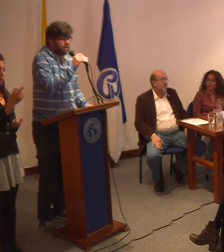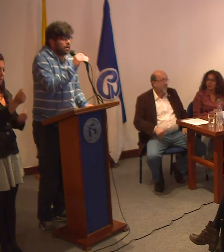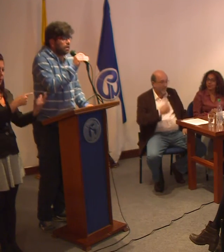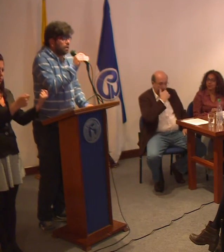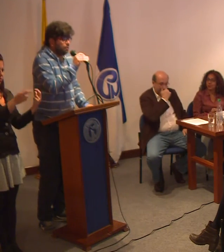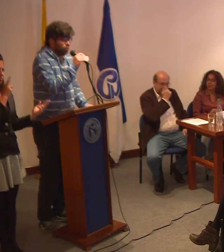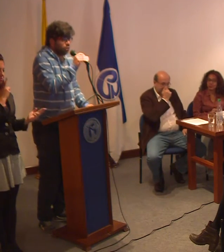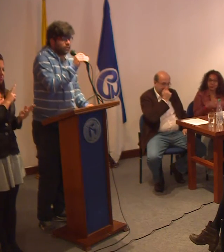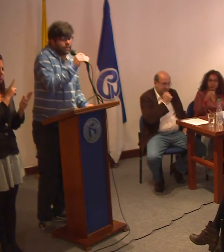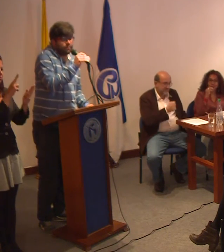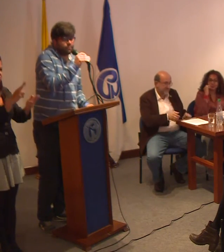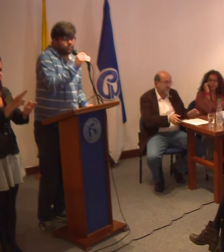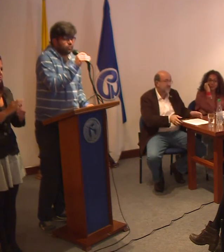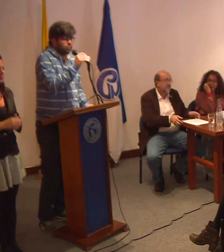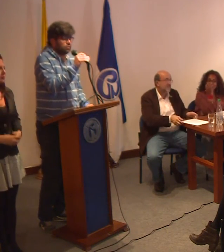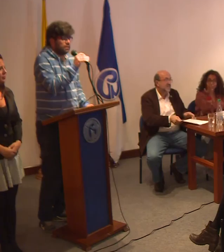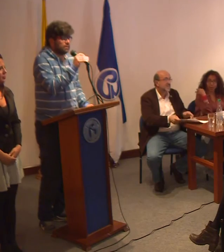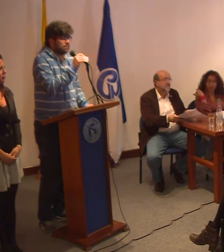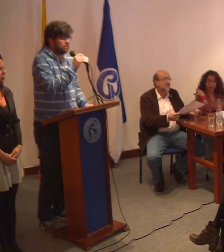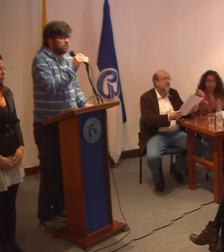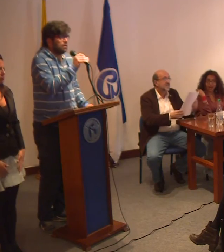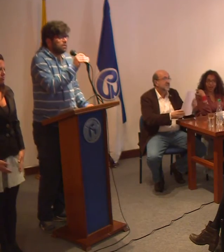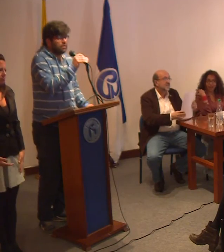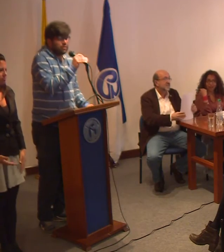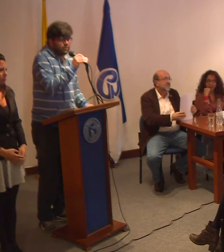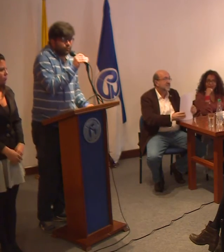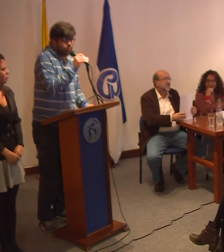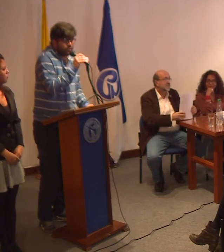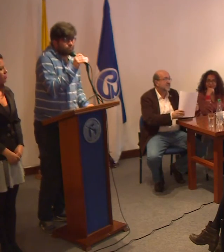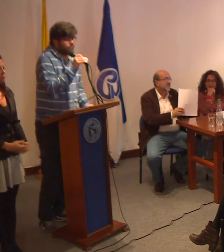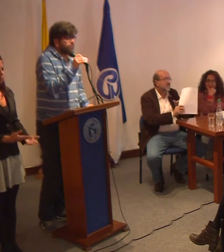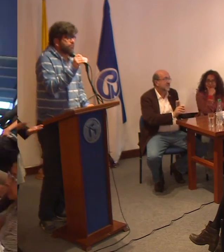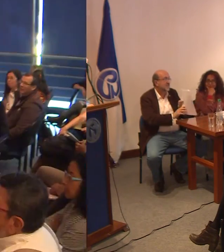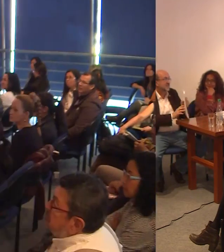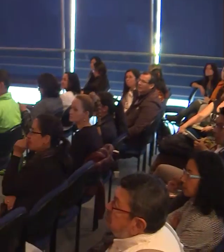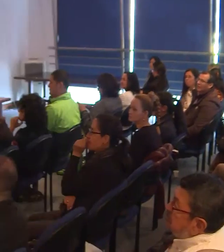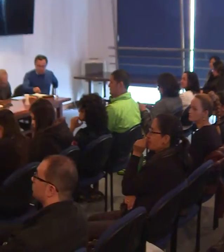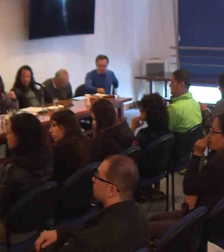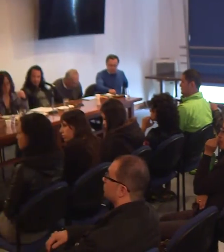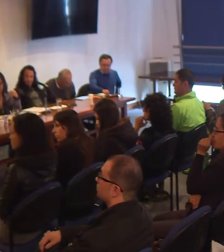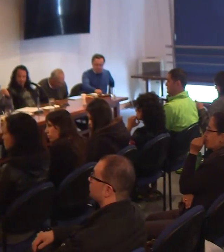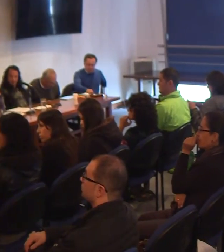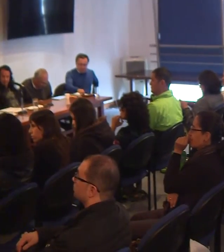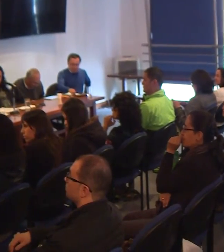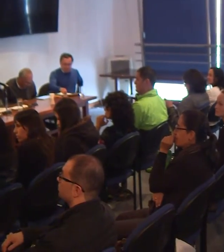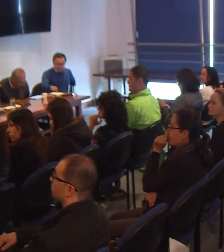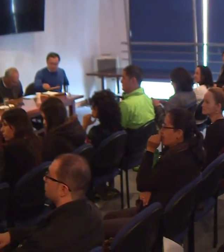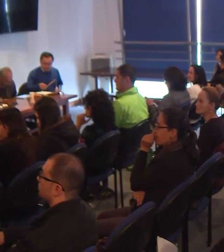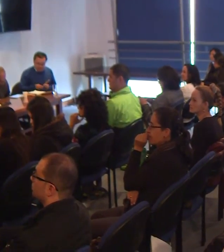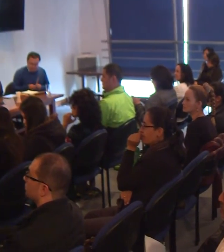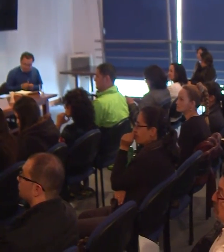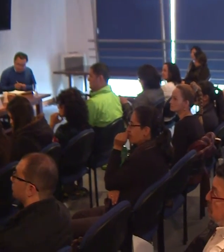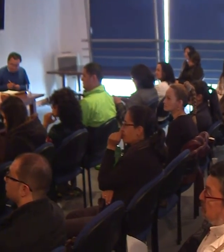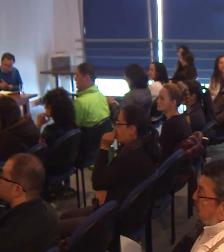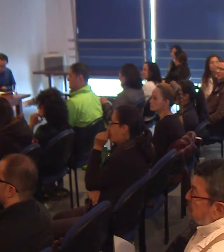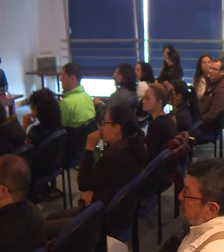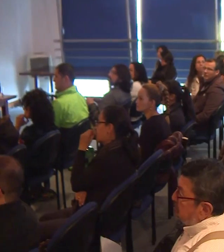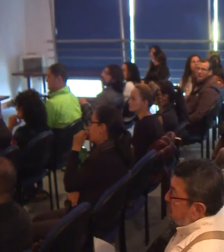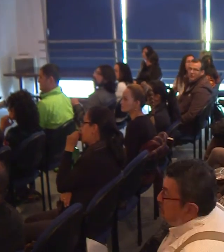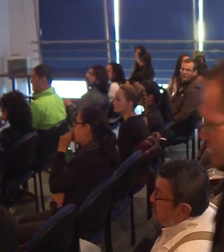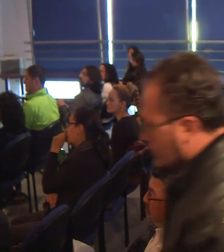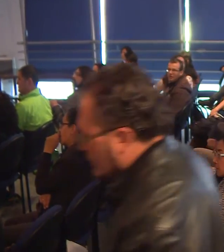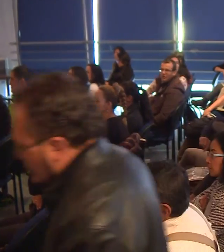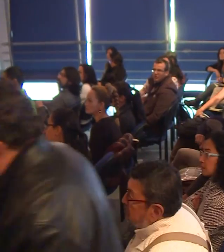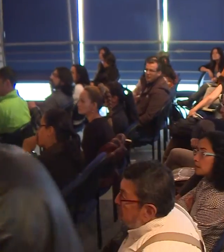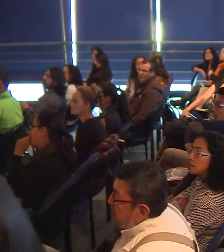que el público tenga. Entonces, damos paso. Buenos días.